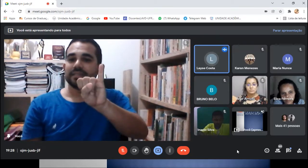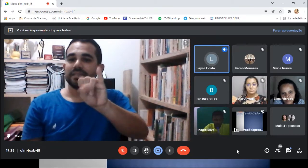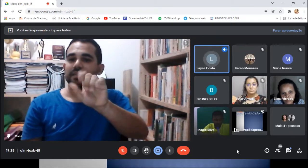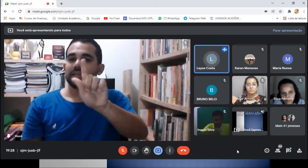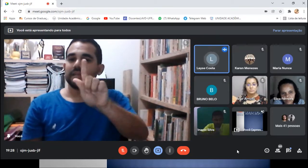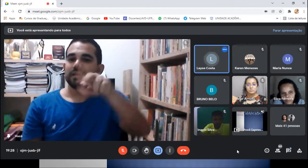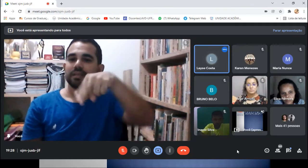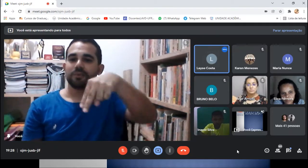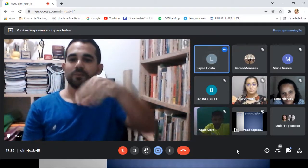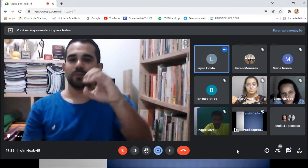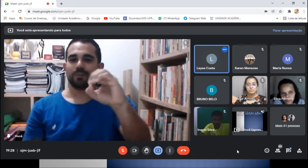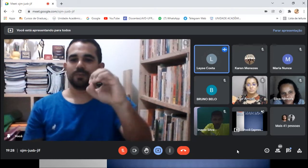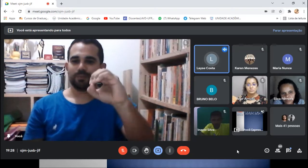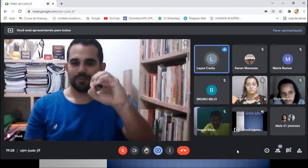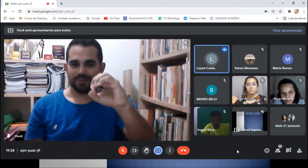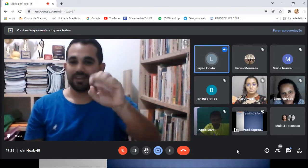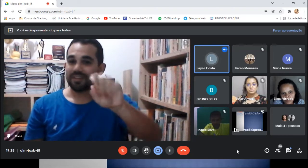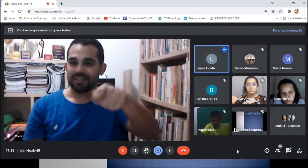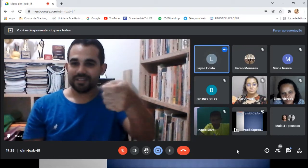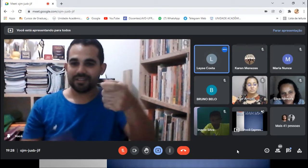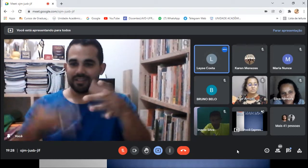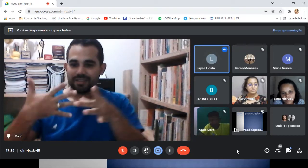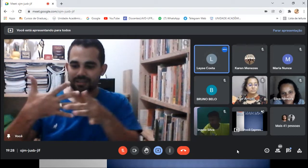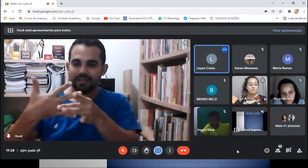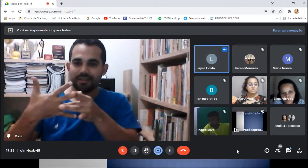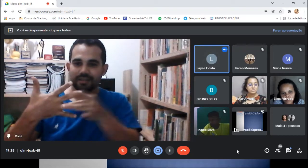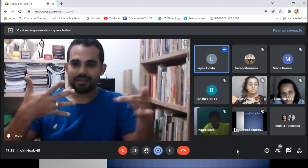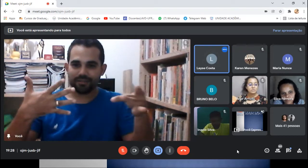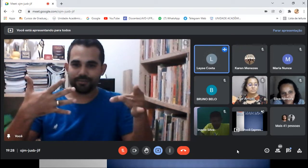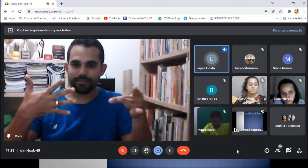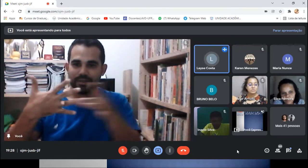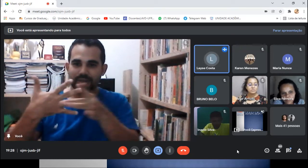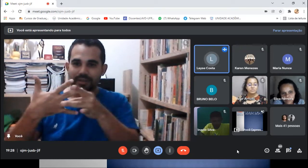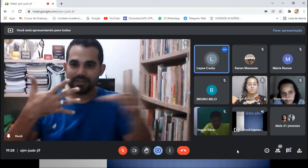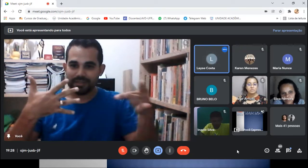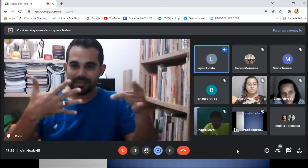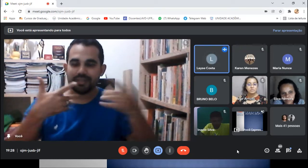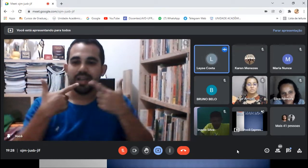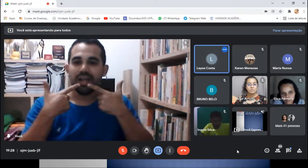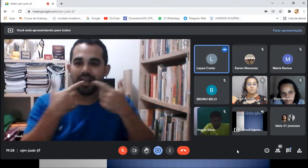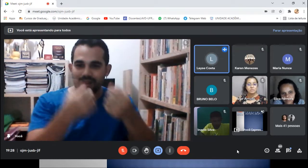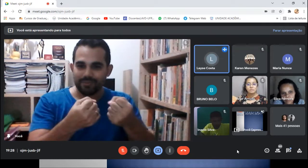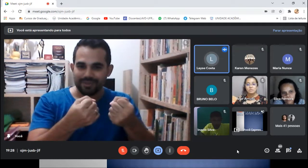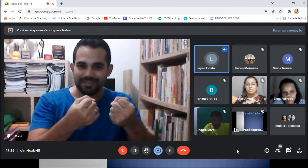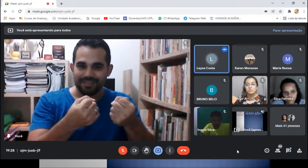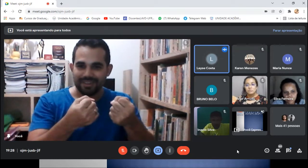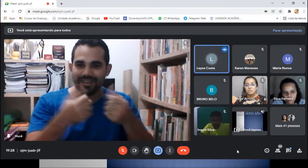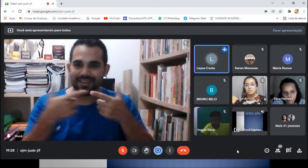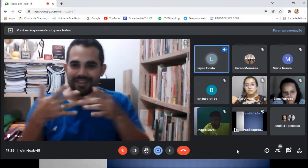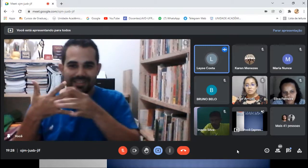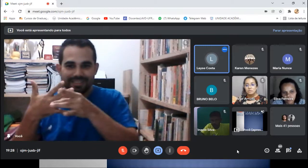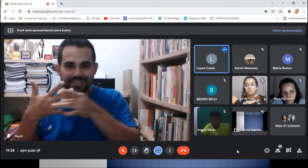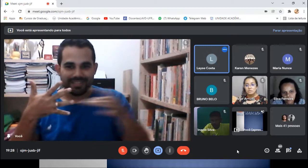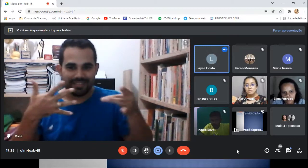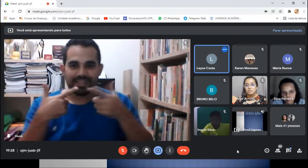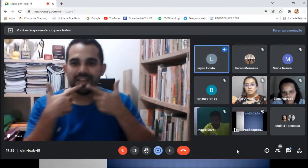é o signo. Este é o sinal, ok? O signo linguístico. O